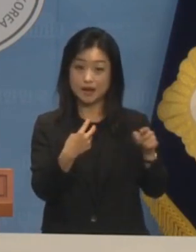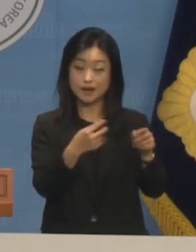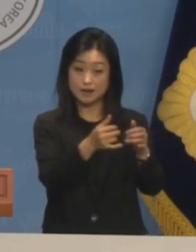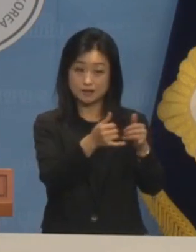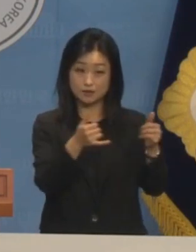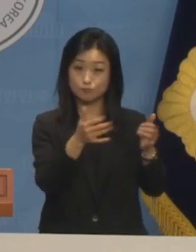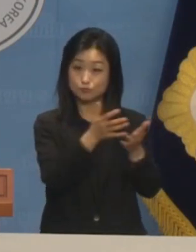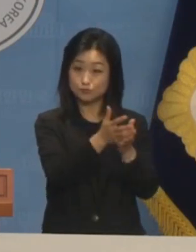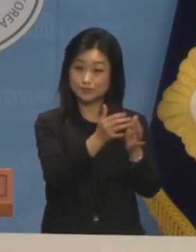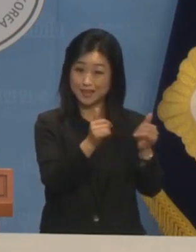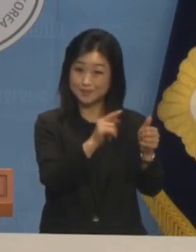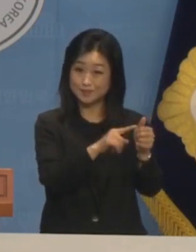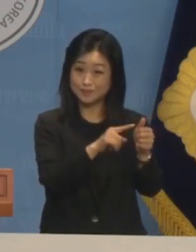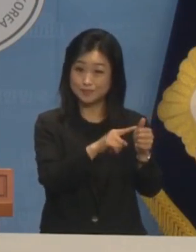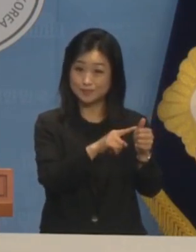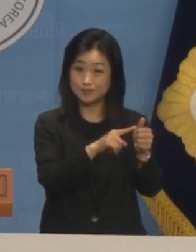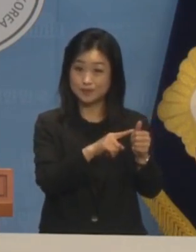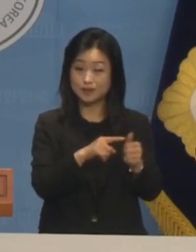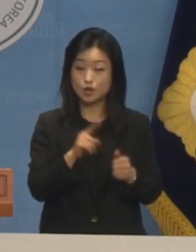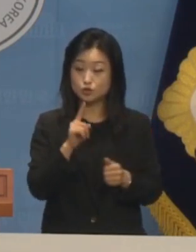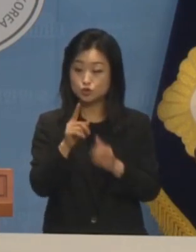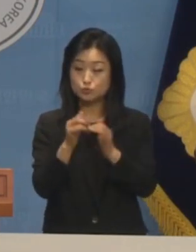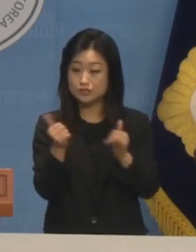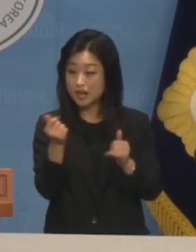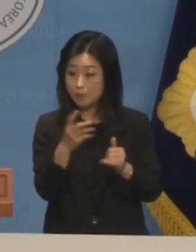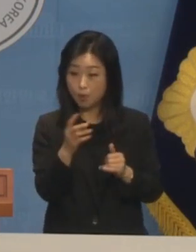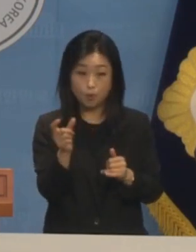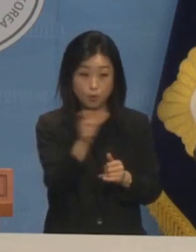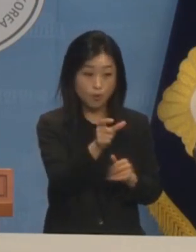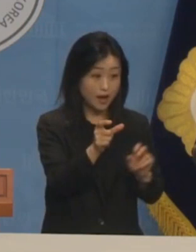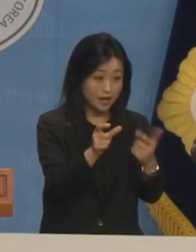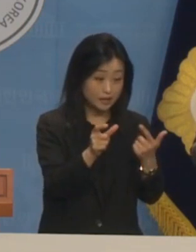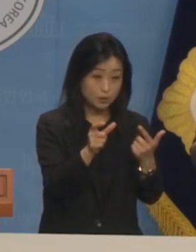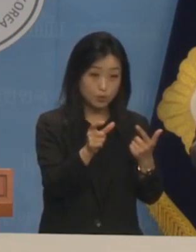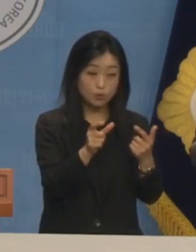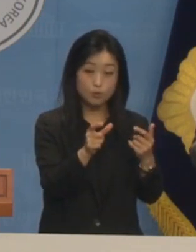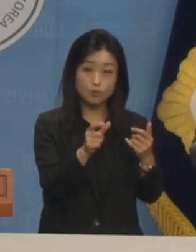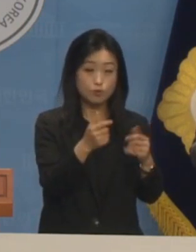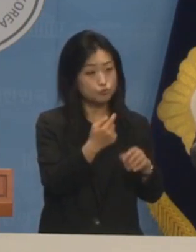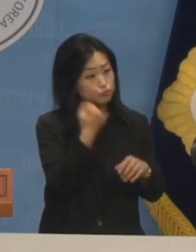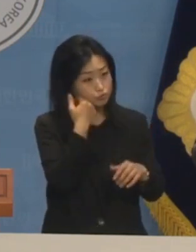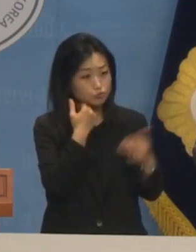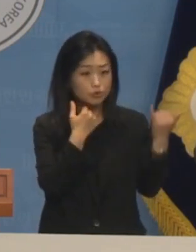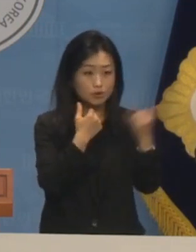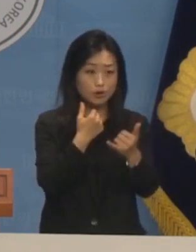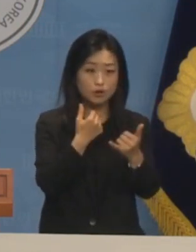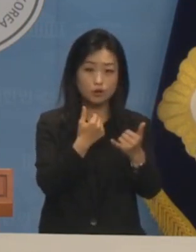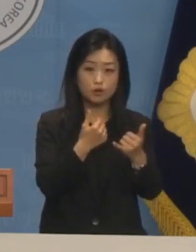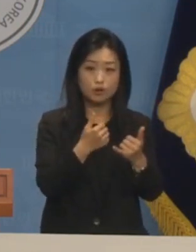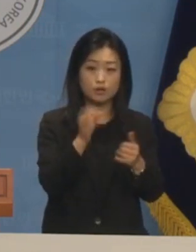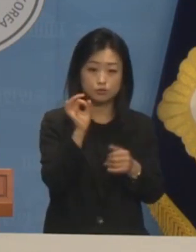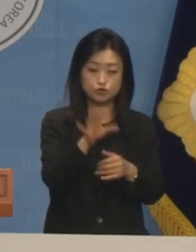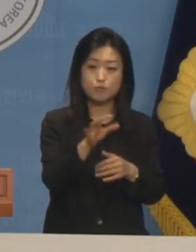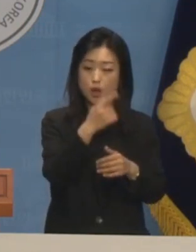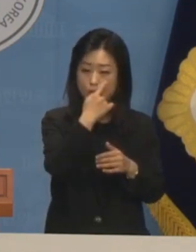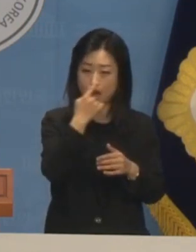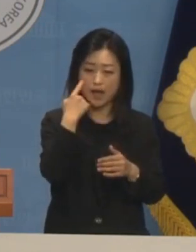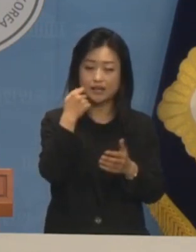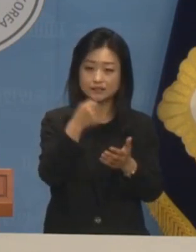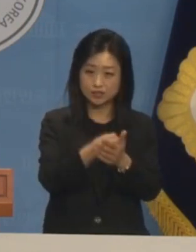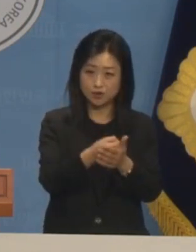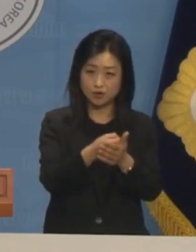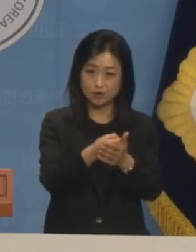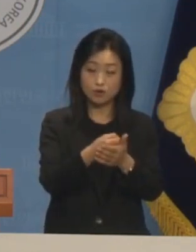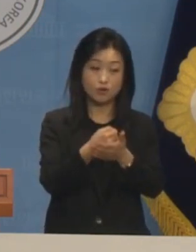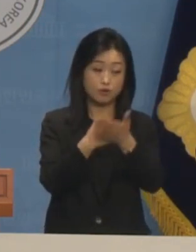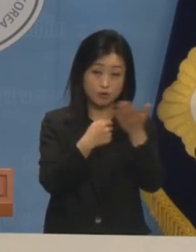기사는 주문자의 번호가 아닌 임의로 기재된 번호로 통화를 하여 구매 확정을 전달받았고 설치를 했다.